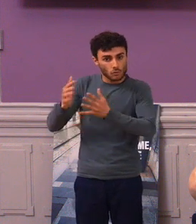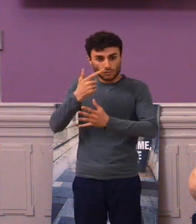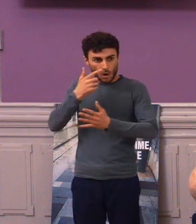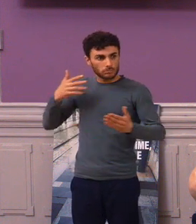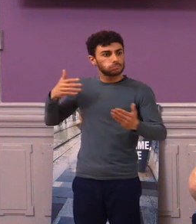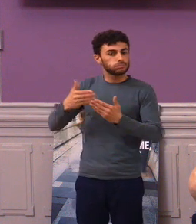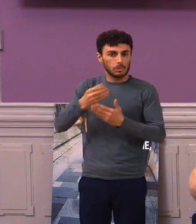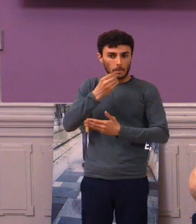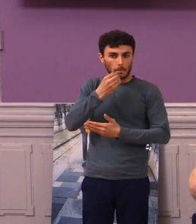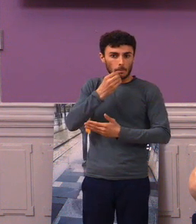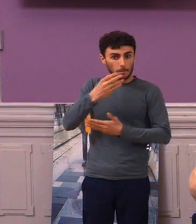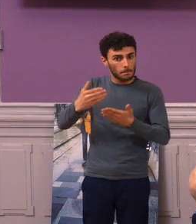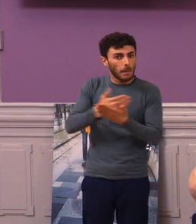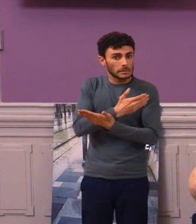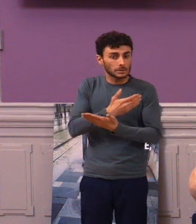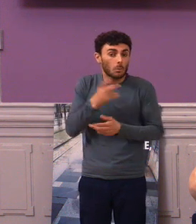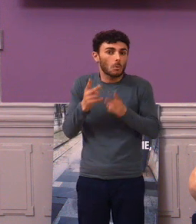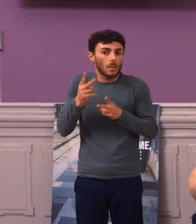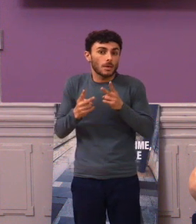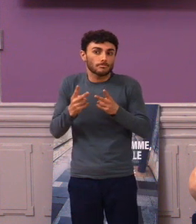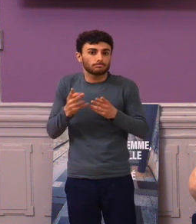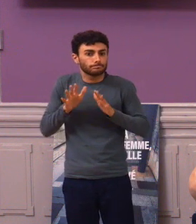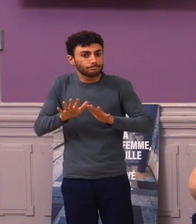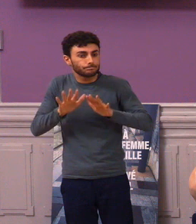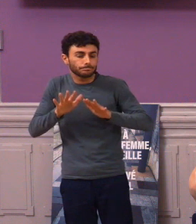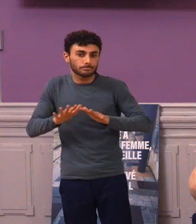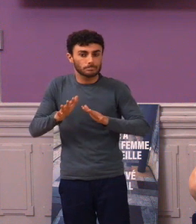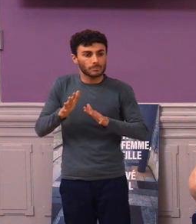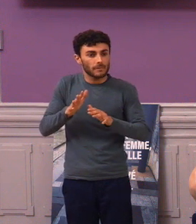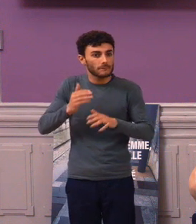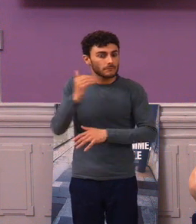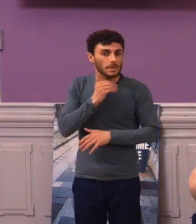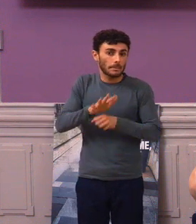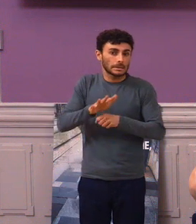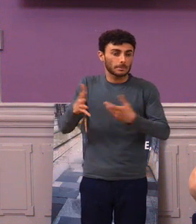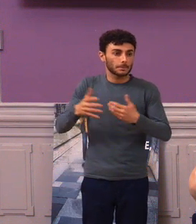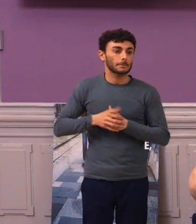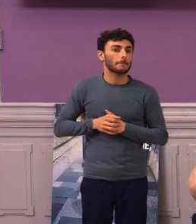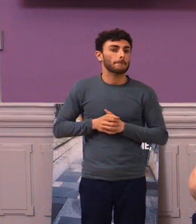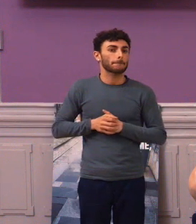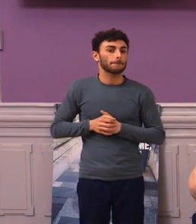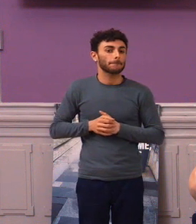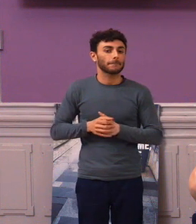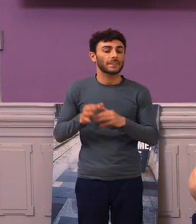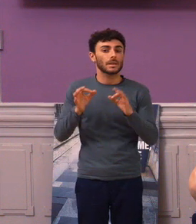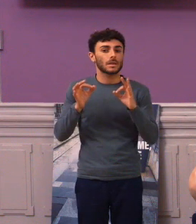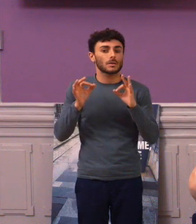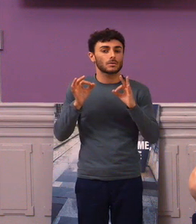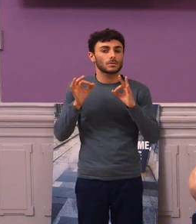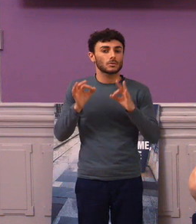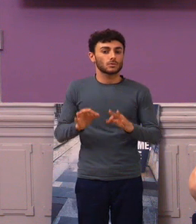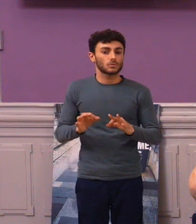bien sûrement pas assez vite mais je voudrais juste faire un petit point sur